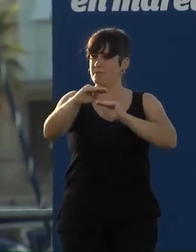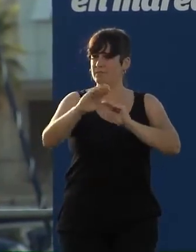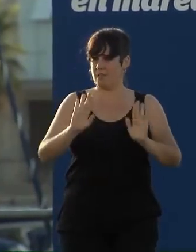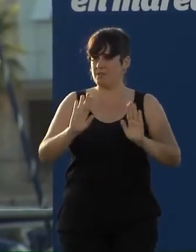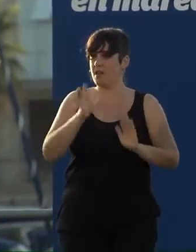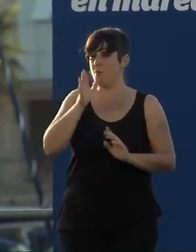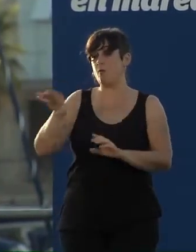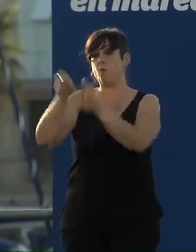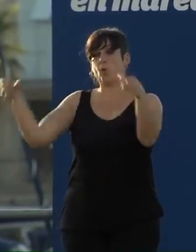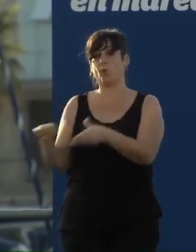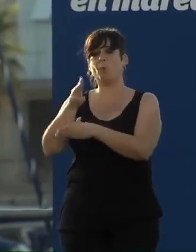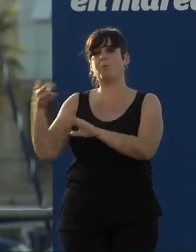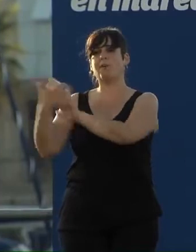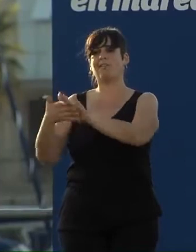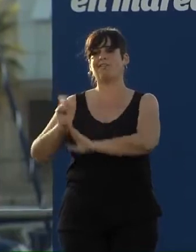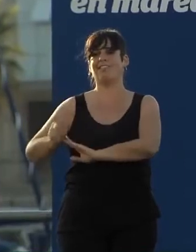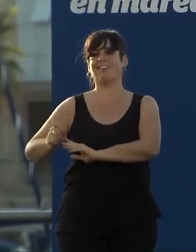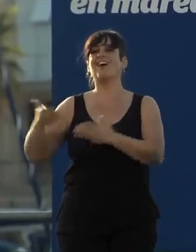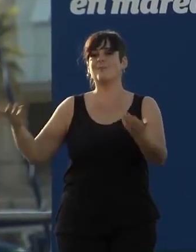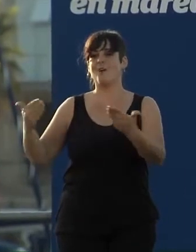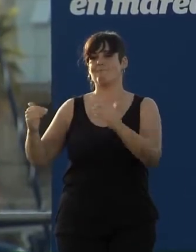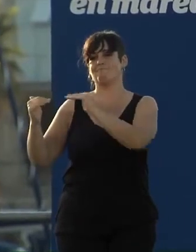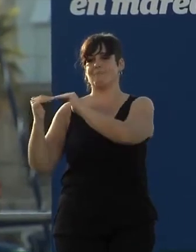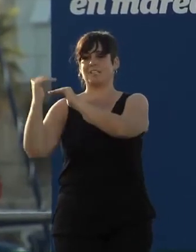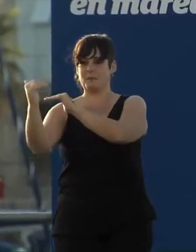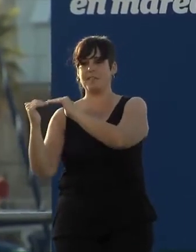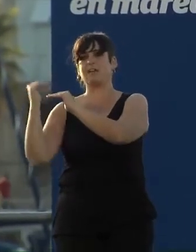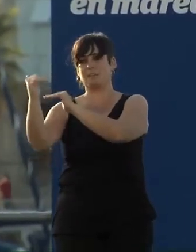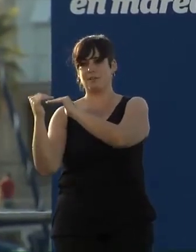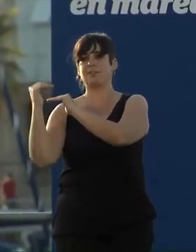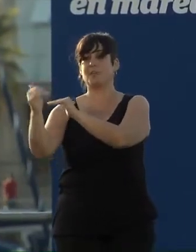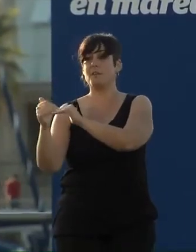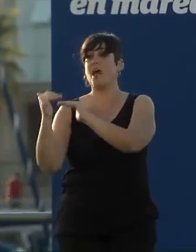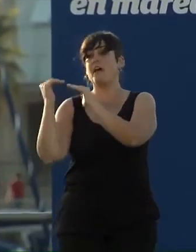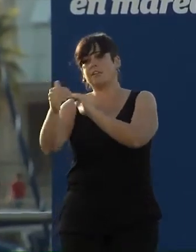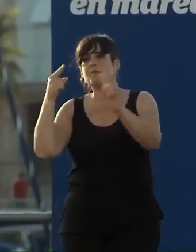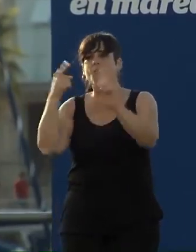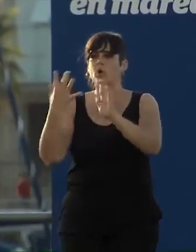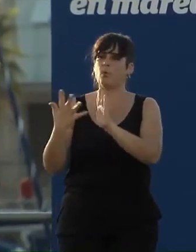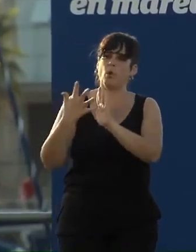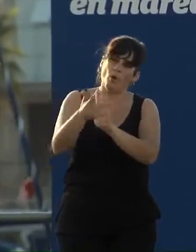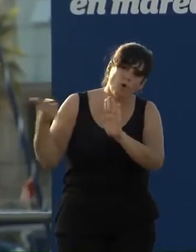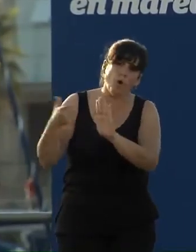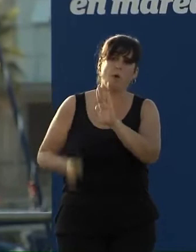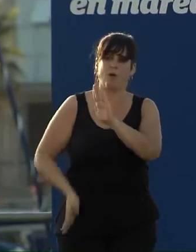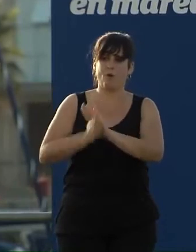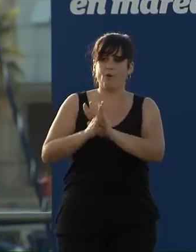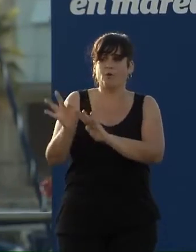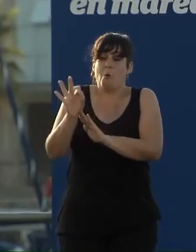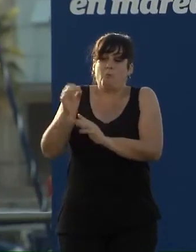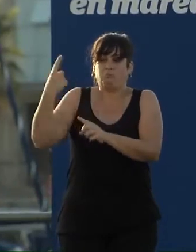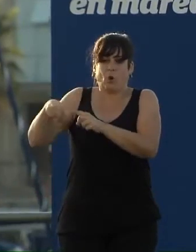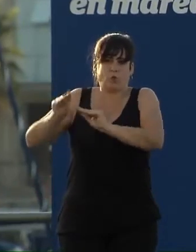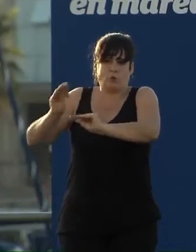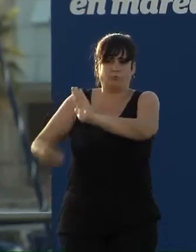estabilidad un problema de estabilidad a mayoría da estabilidad para seguir roubando para seguir recortando para seguir facendo falcatruas